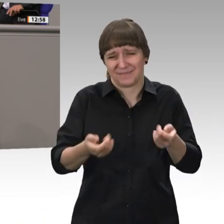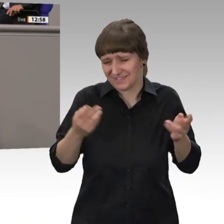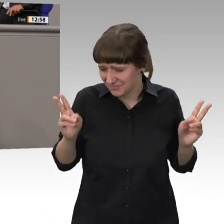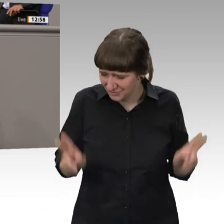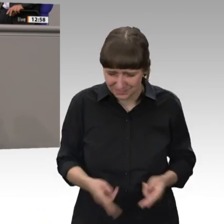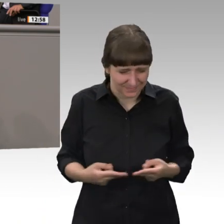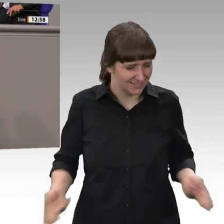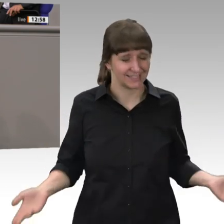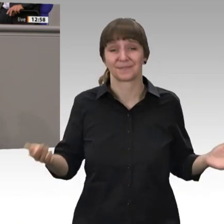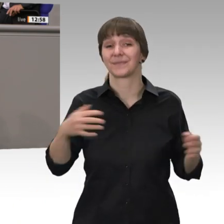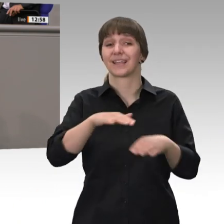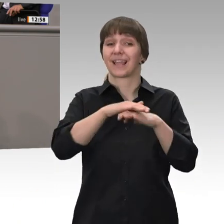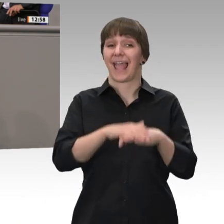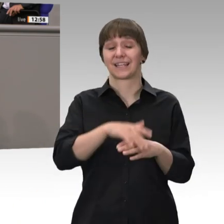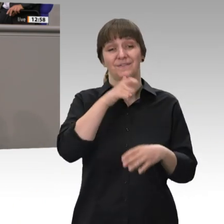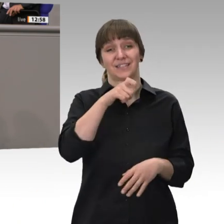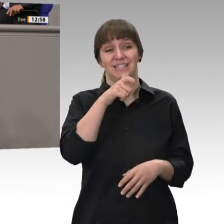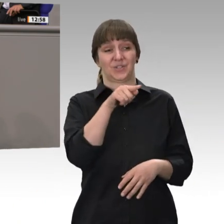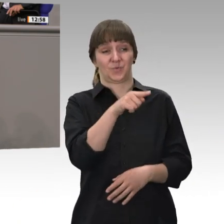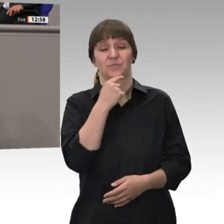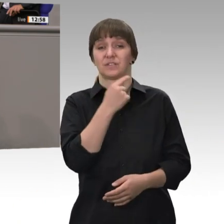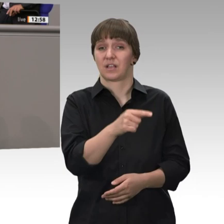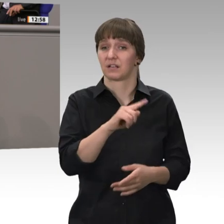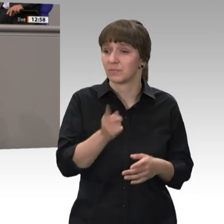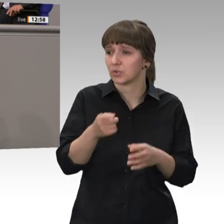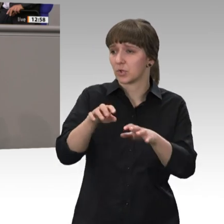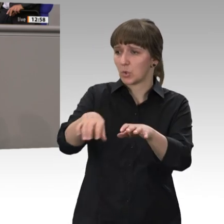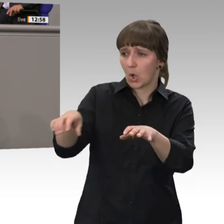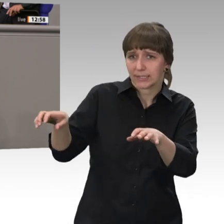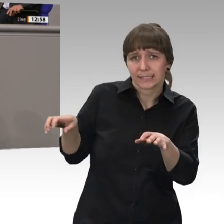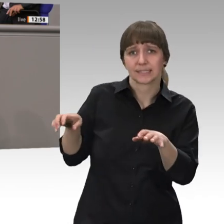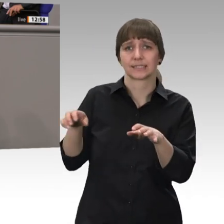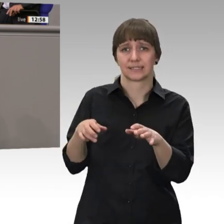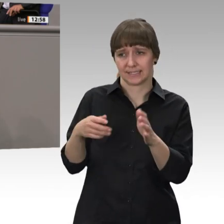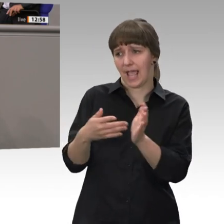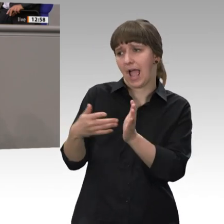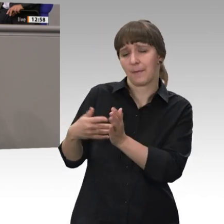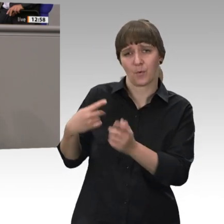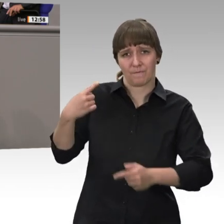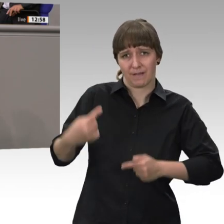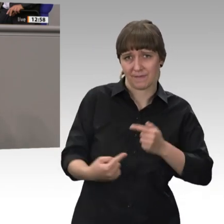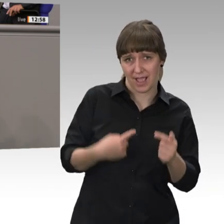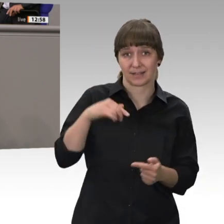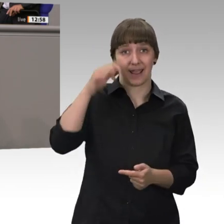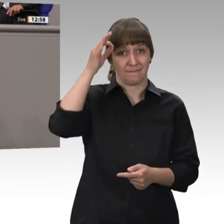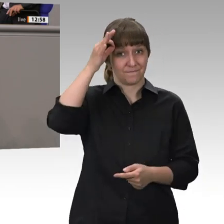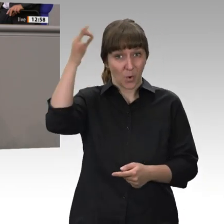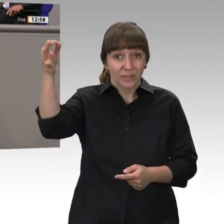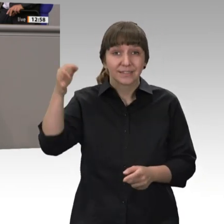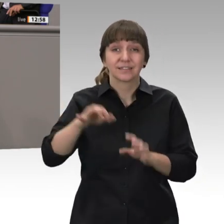Rentenversicherung sagt, sie muss dann mit dem Kontenabrufverfahren, das erfunden wurde, um Terrorismus und Geldwäsche